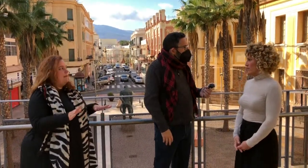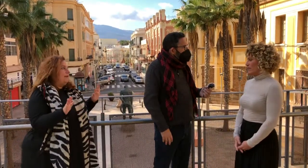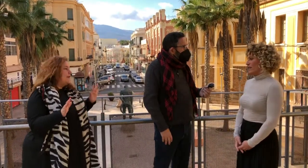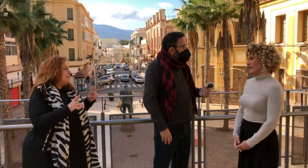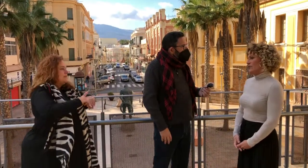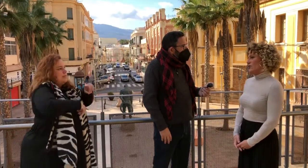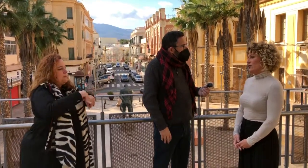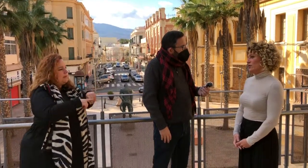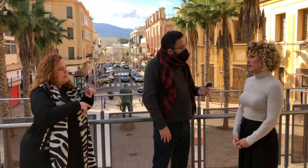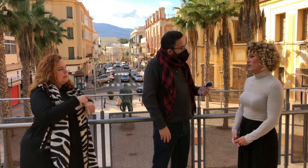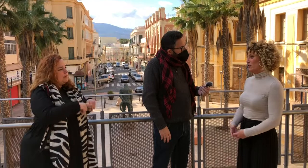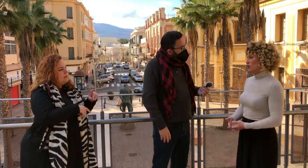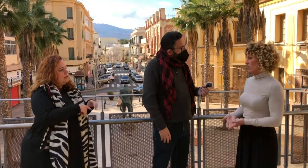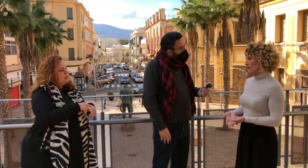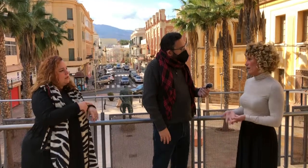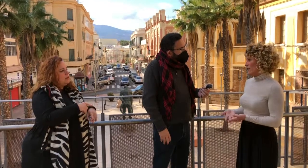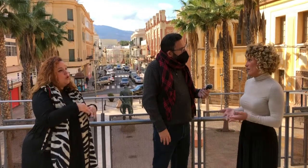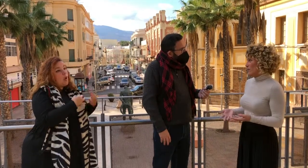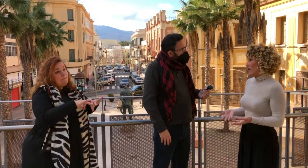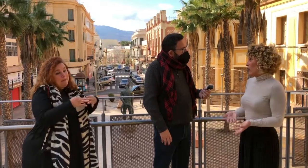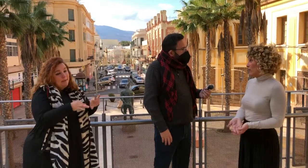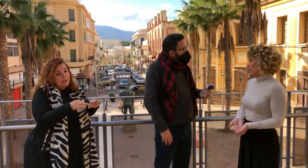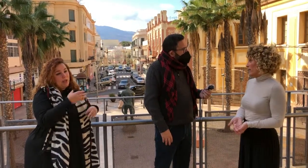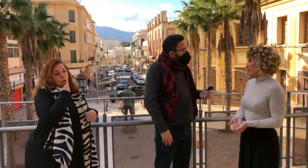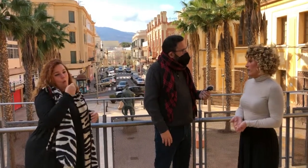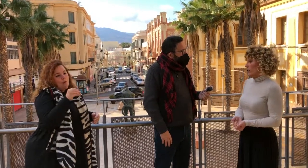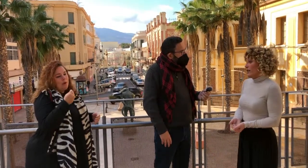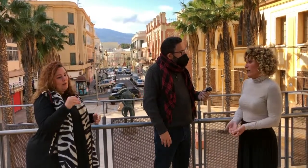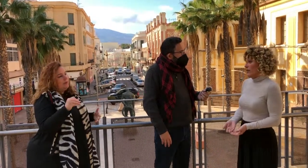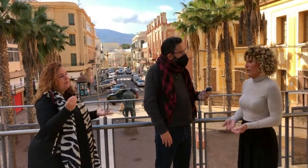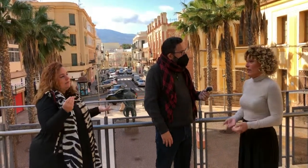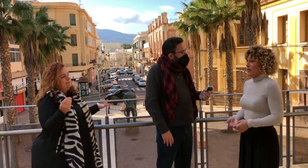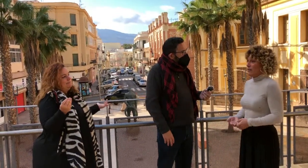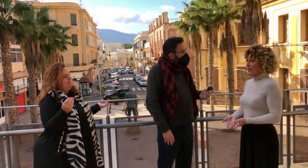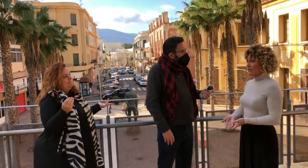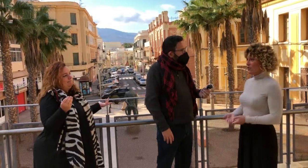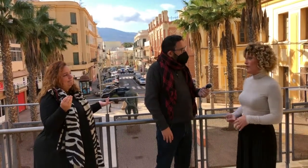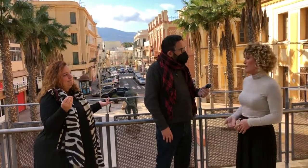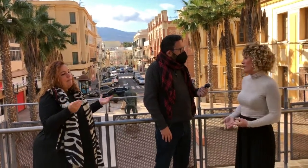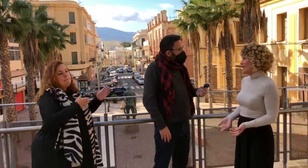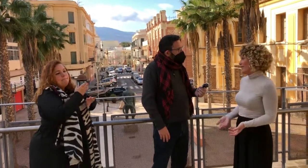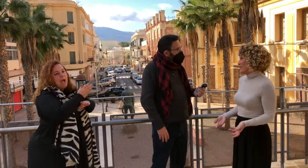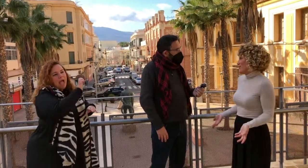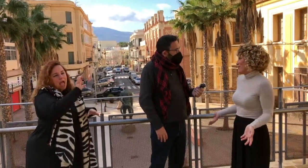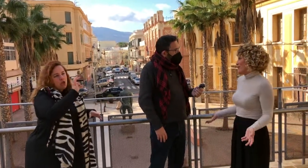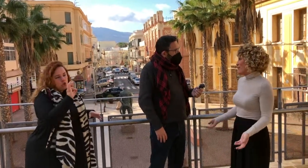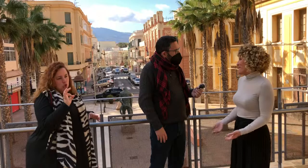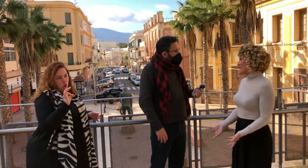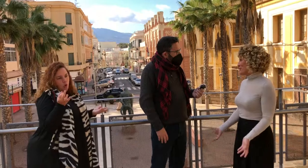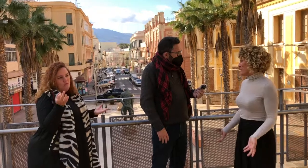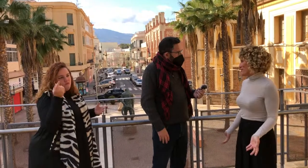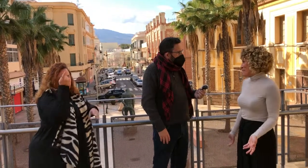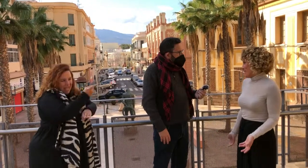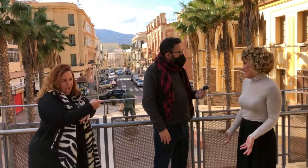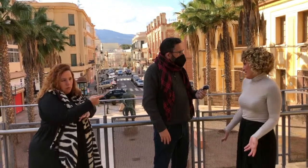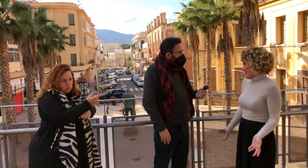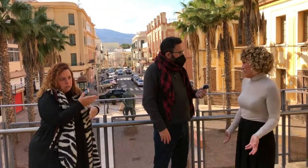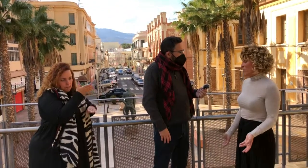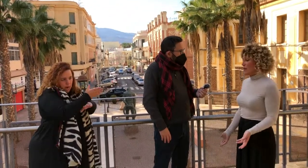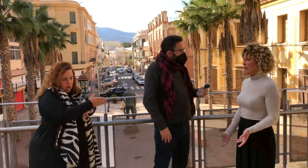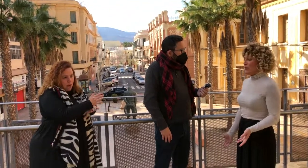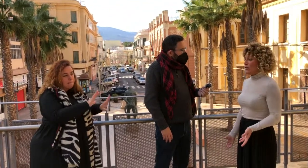¿no? Hay de todo, sobre todo cuando son más jóvenes. Pues el que va a ESO va porque es obligatorio y